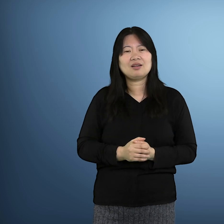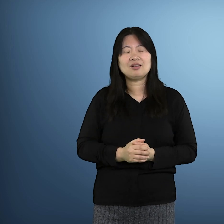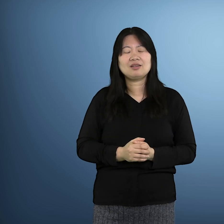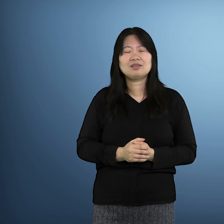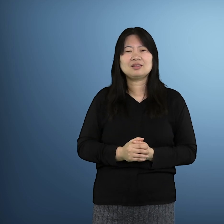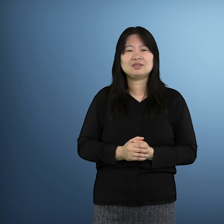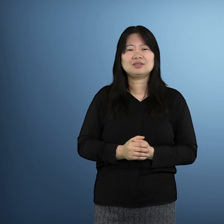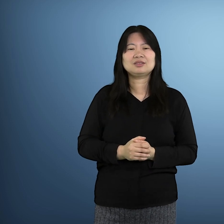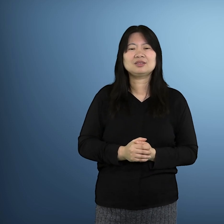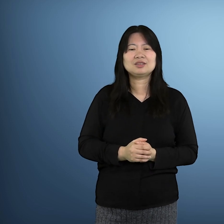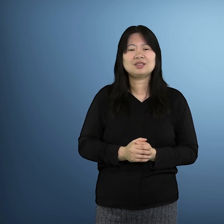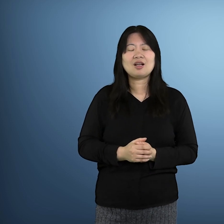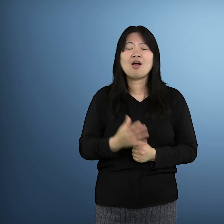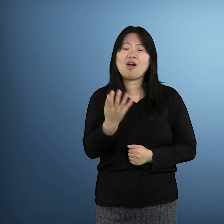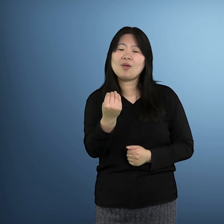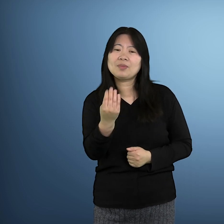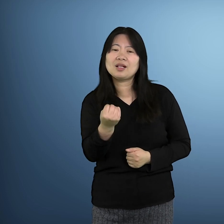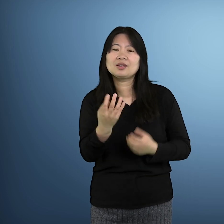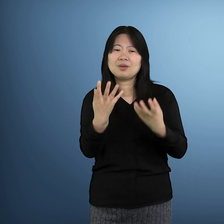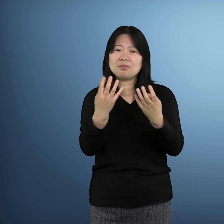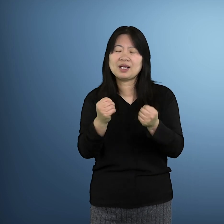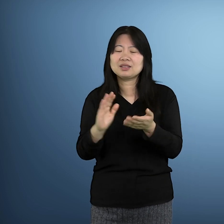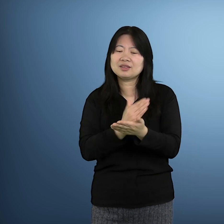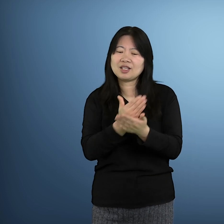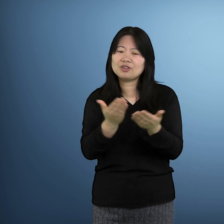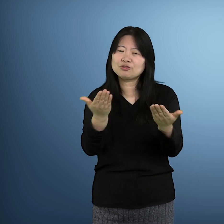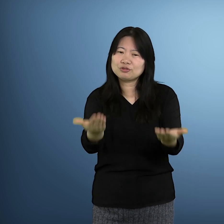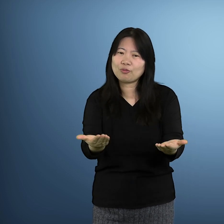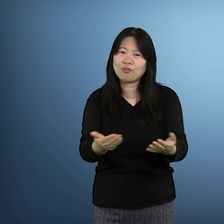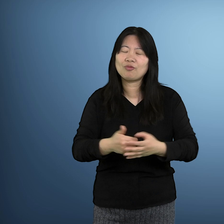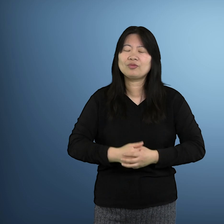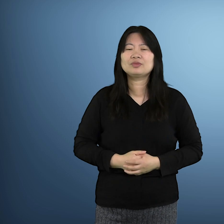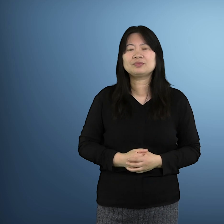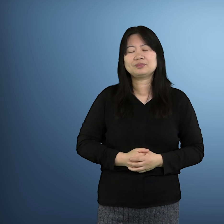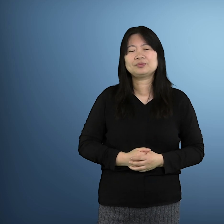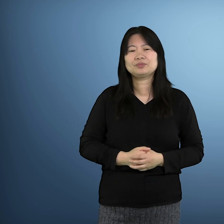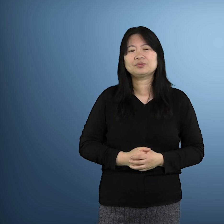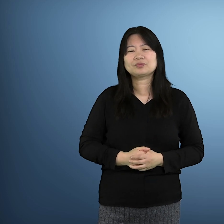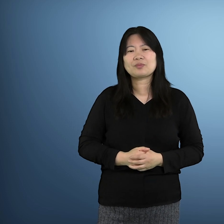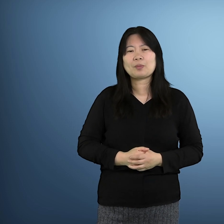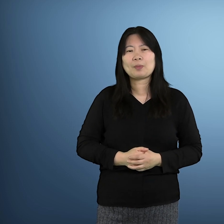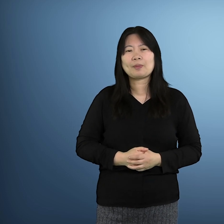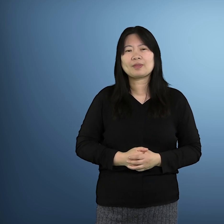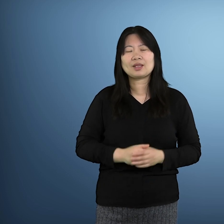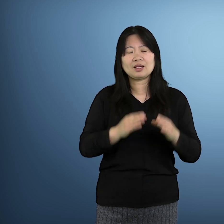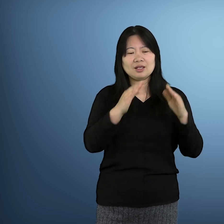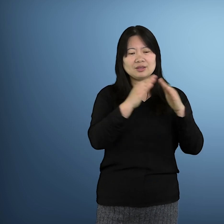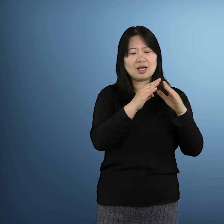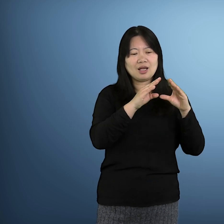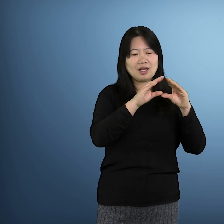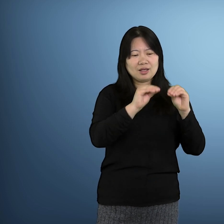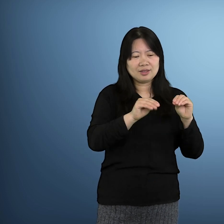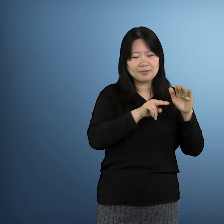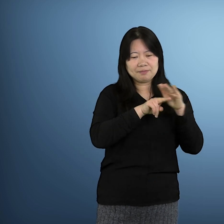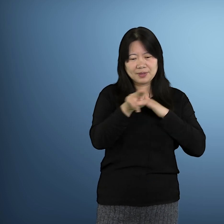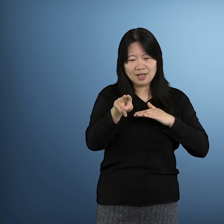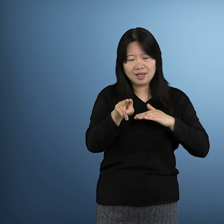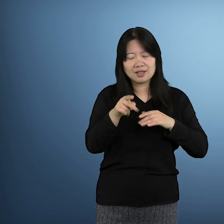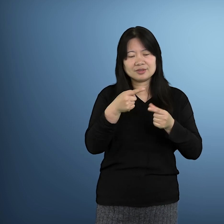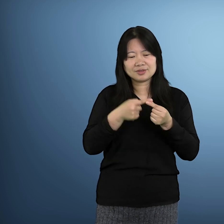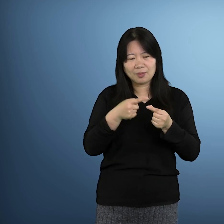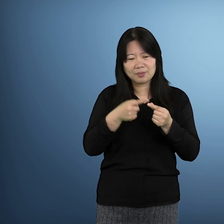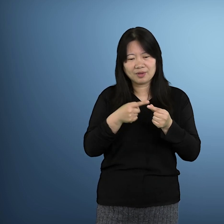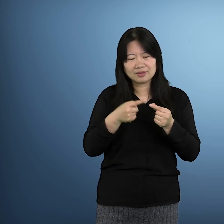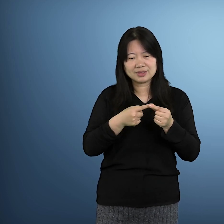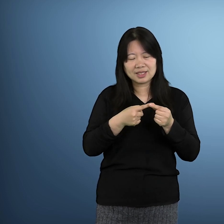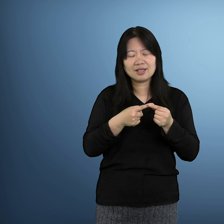중요한 것이 아니고 얼마를 많이 나누느냐, 이것이 탈애굽파의 첫 번째 우리